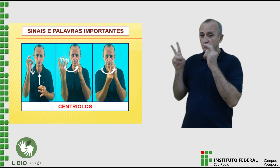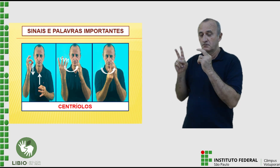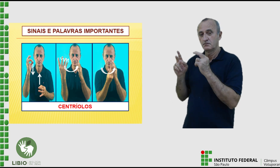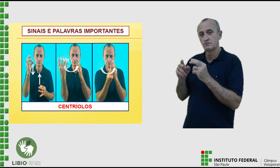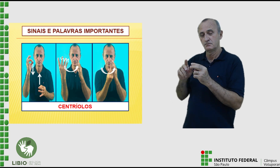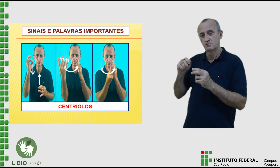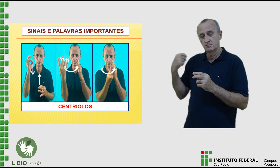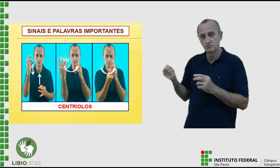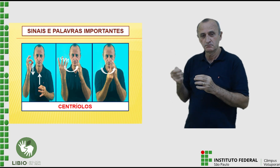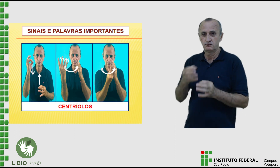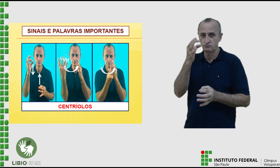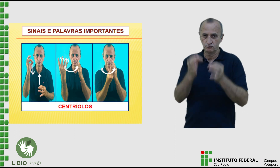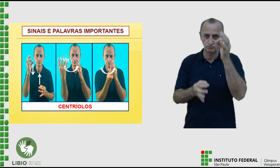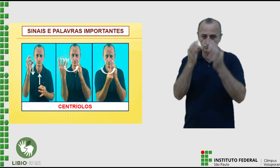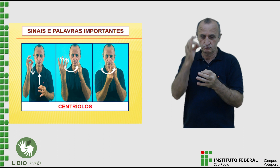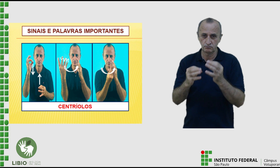Sinal